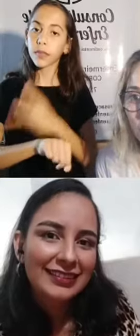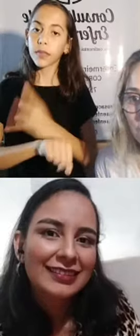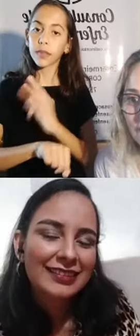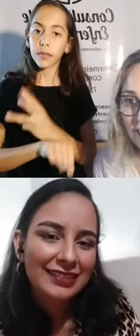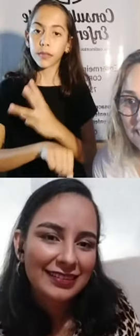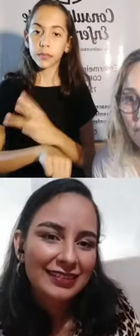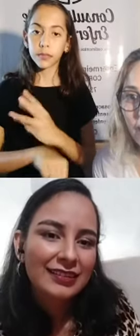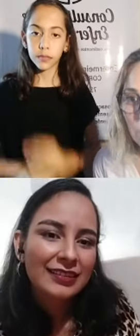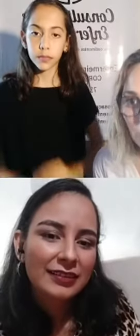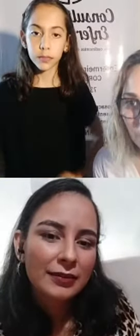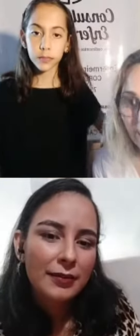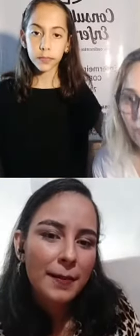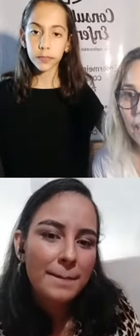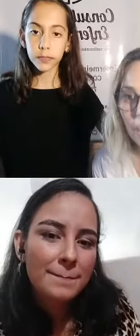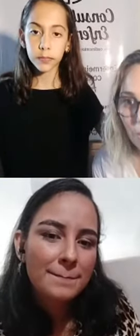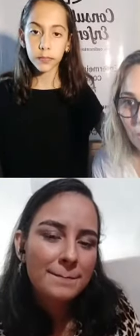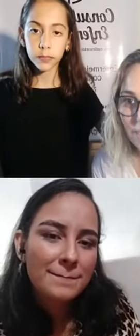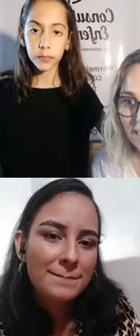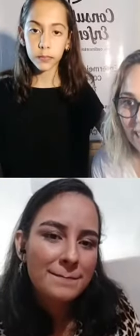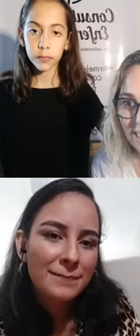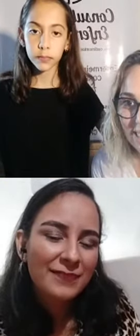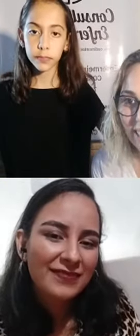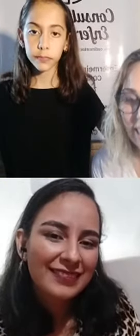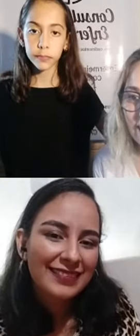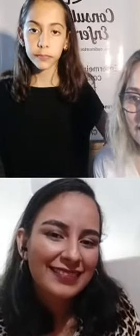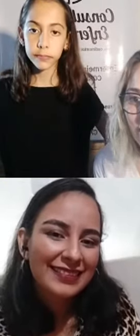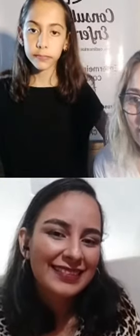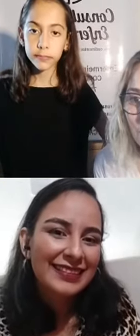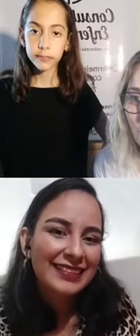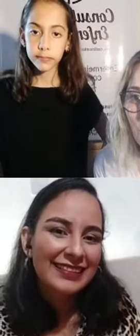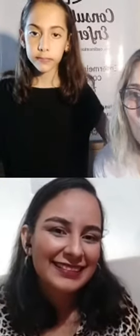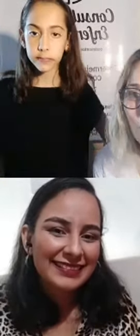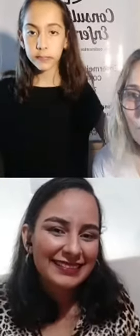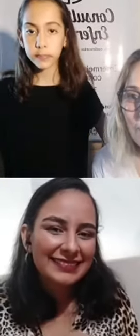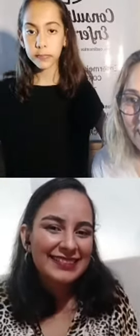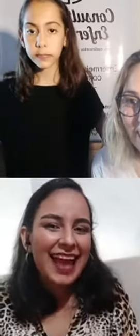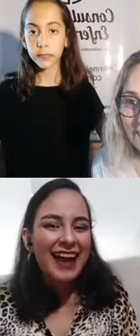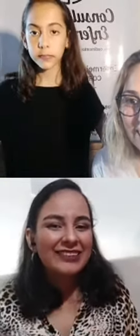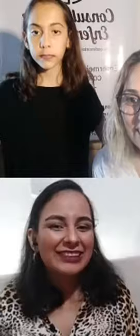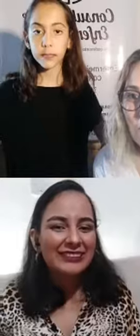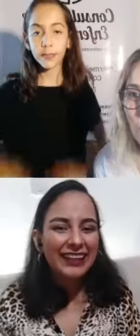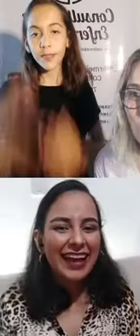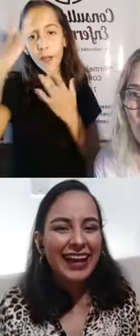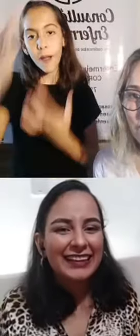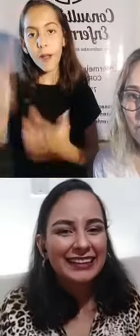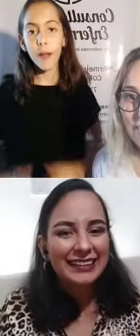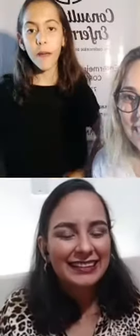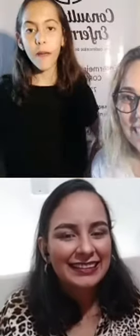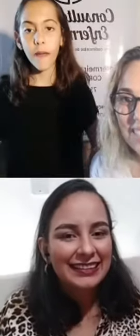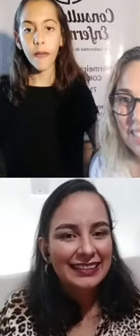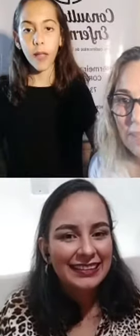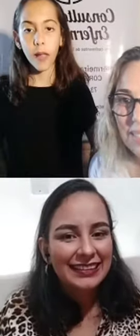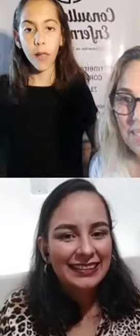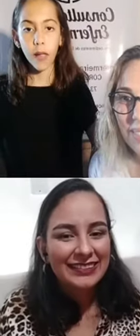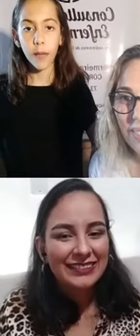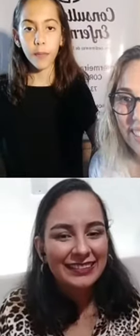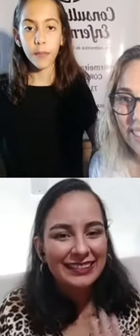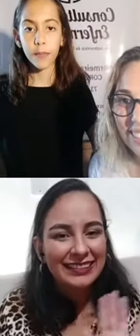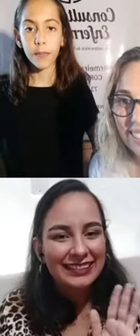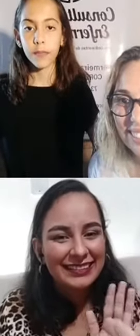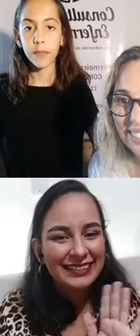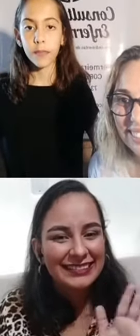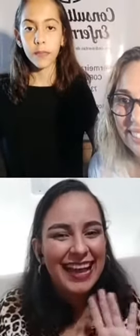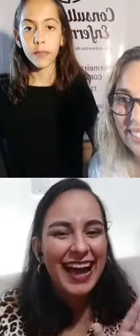ela com certeza vai responder e eu encaminho a vocês. Tá certo? Muito obrigada. Tchau, gente. Obrigada. Boa noite. Deus